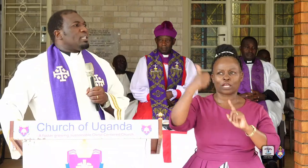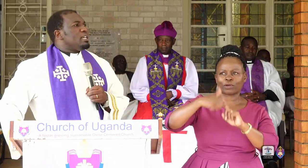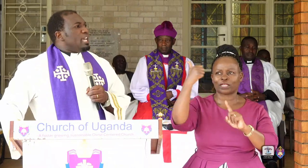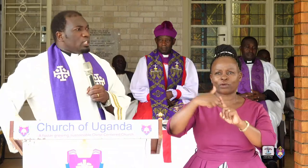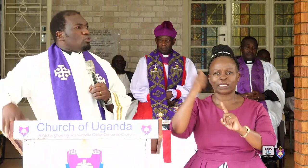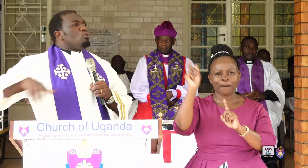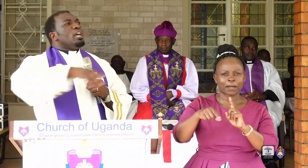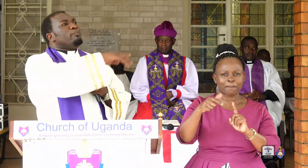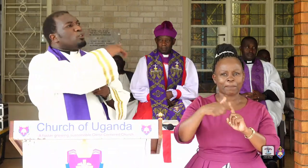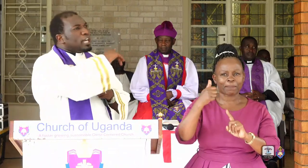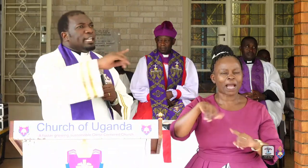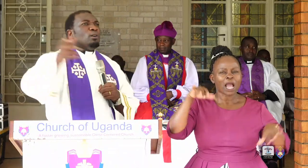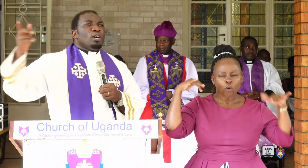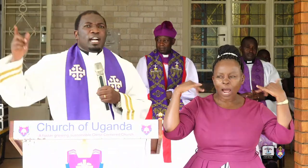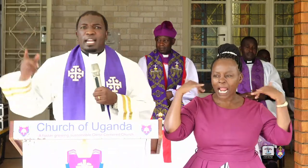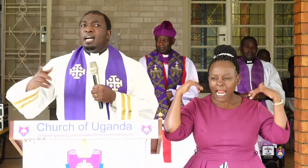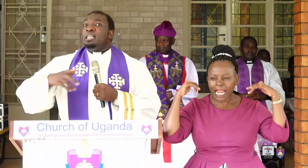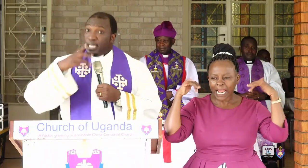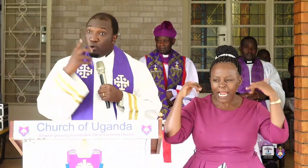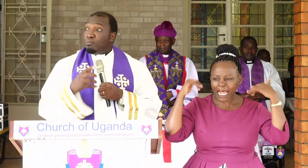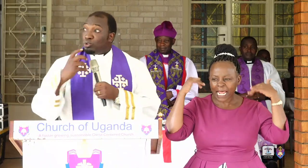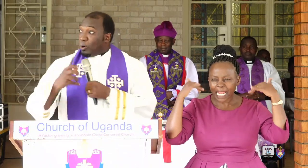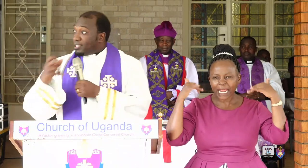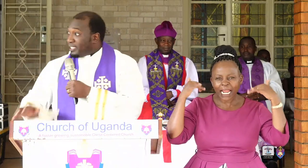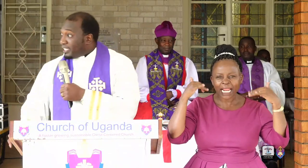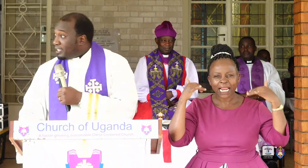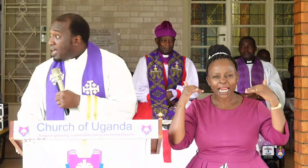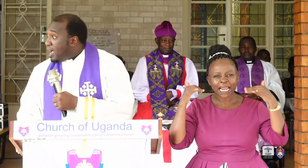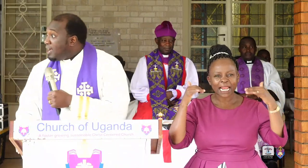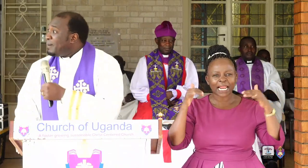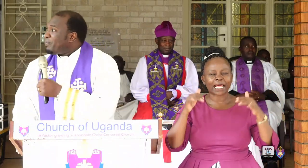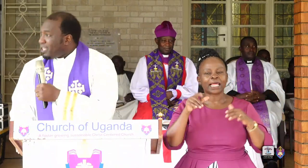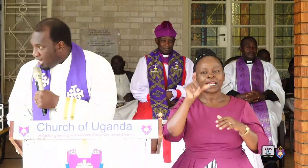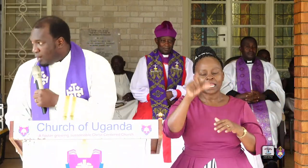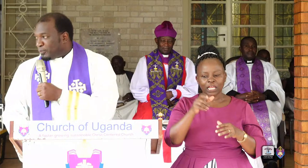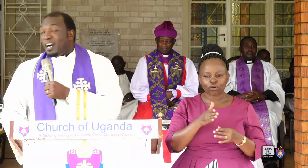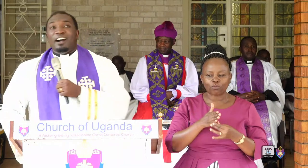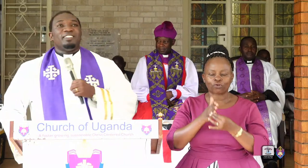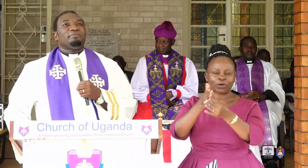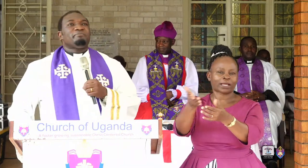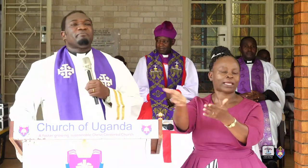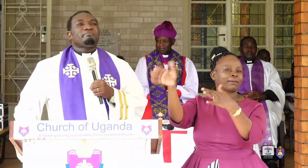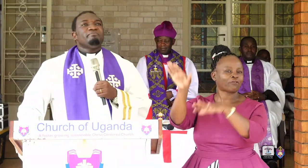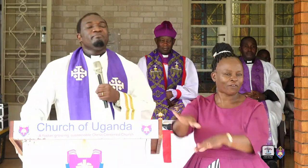wazze. Enjulu nevuga newogana nengo omuntu azikirira afa.